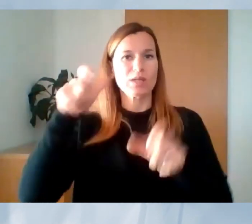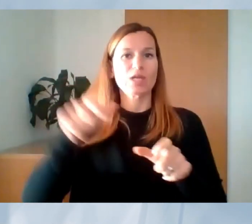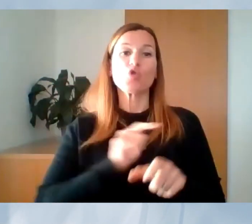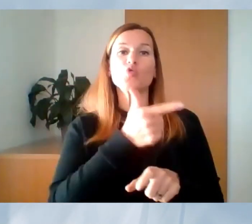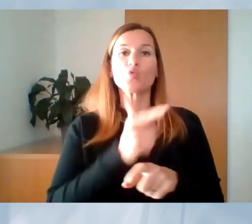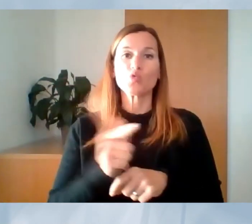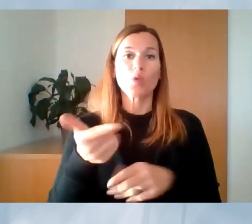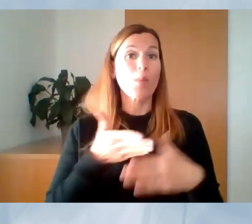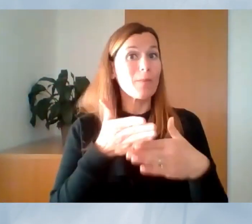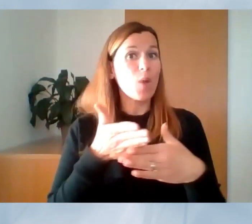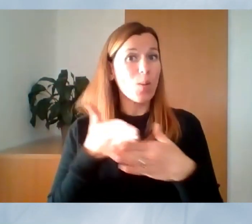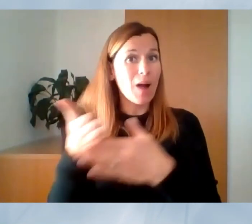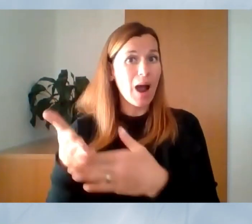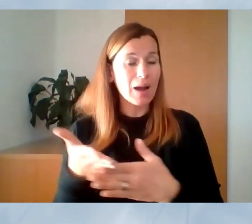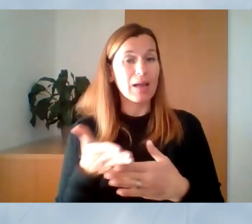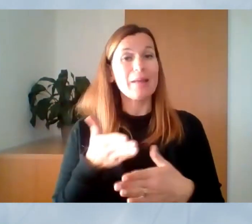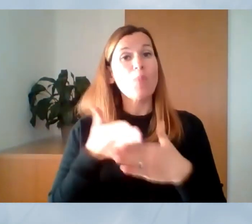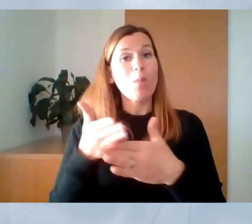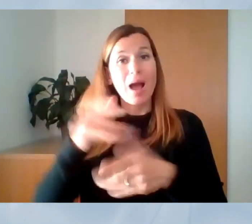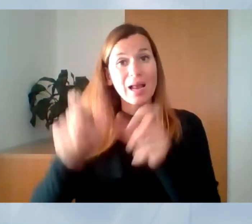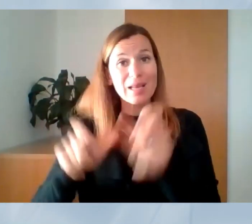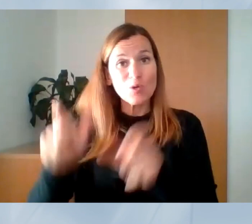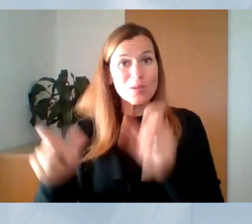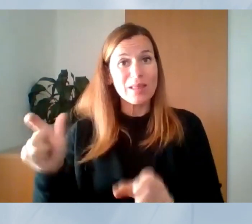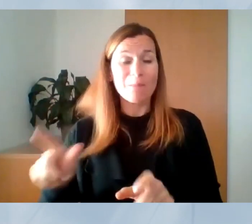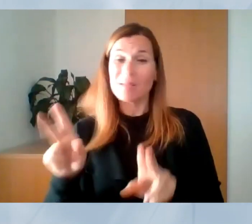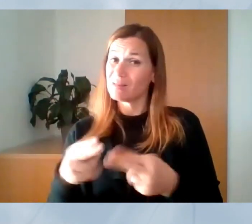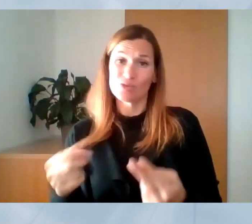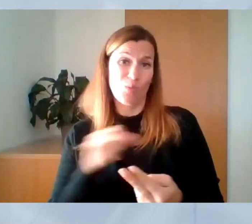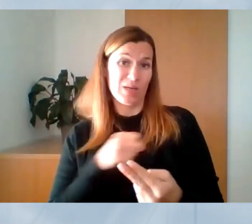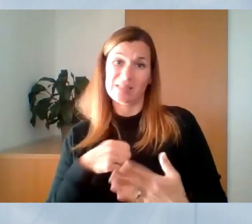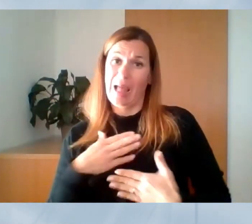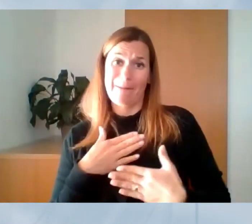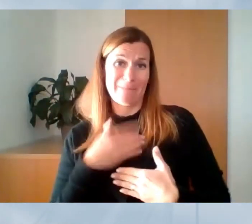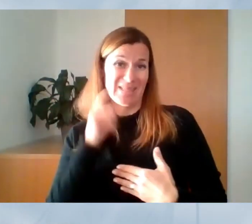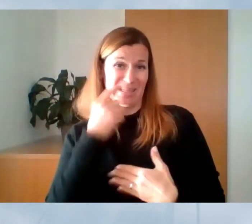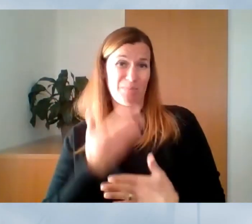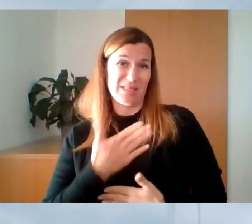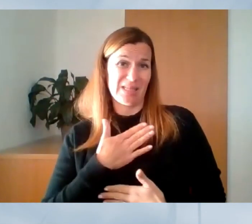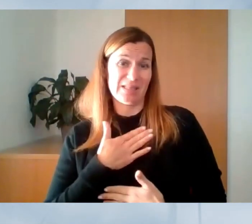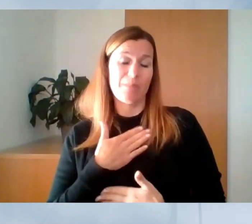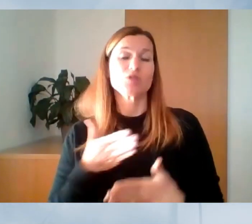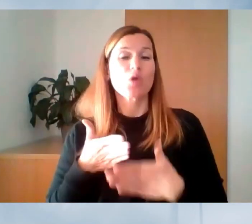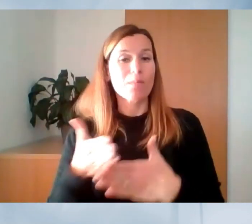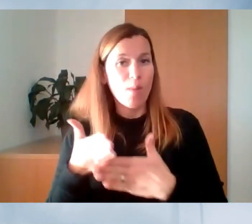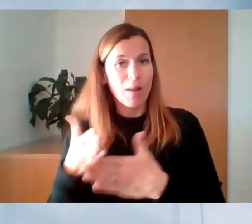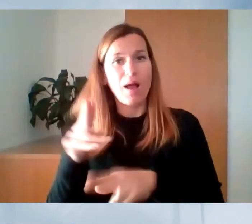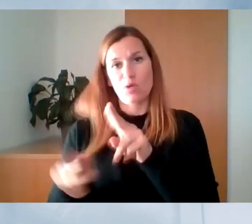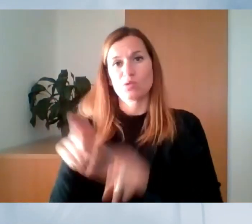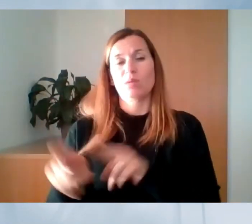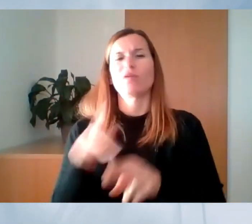ljudje pomagali, da ljudem, ki sami niso mogli poskrbeti zase, da so oskrbovali. To je zelo važna